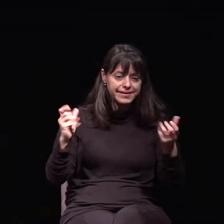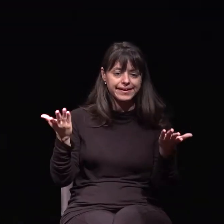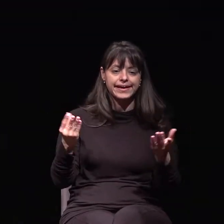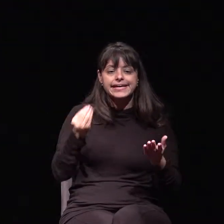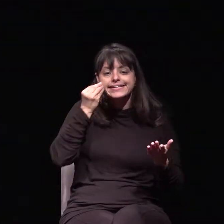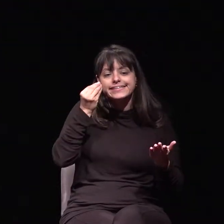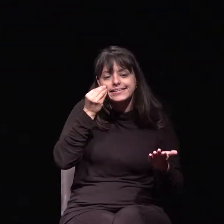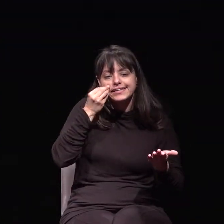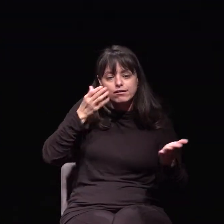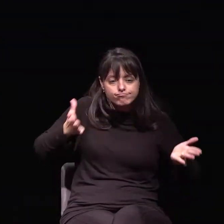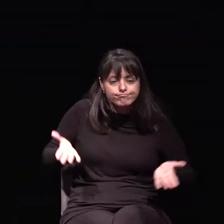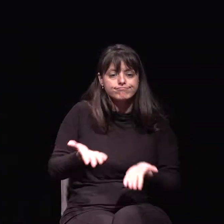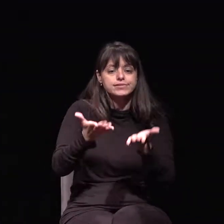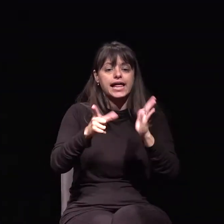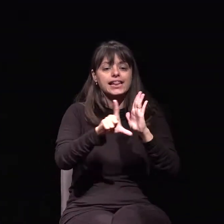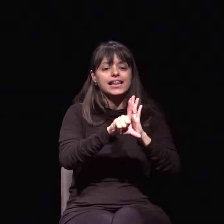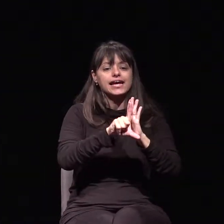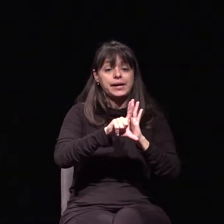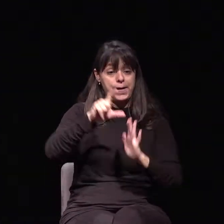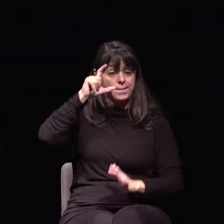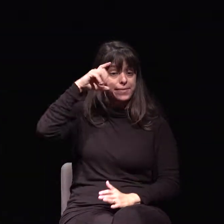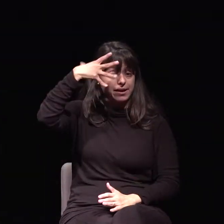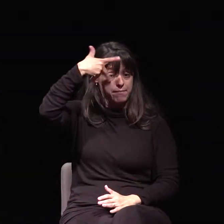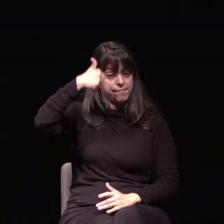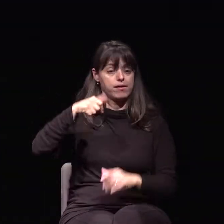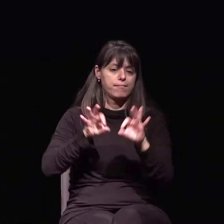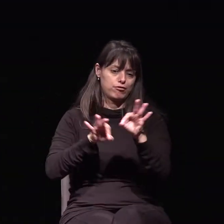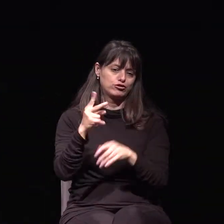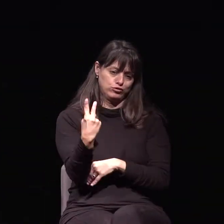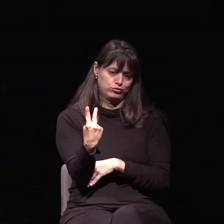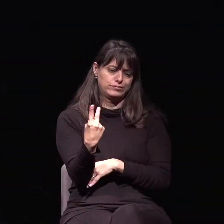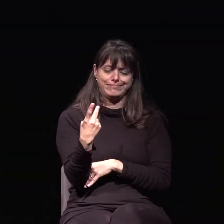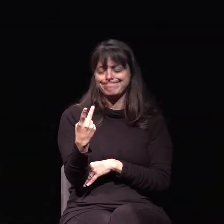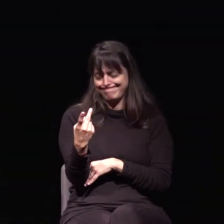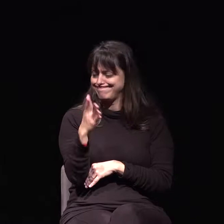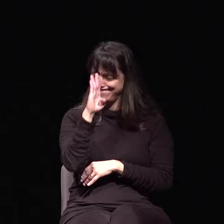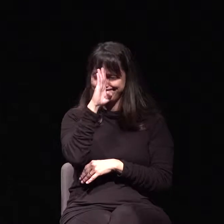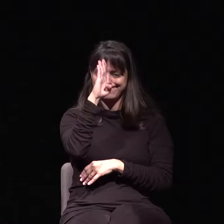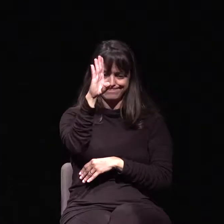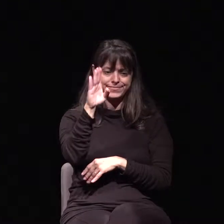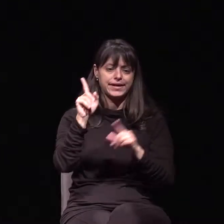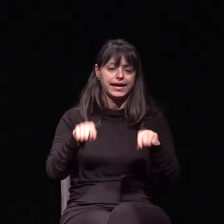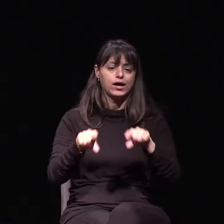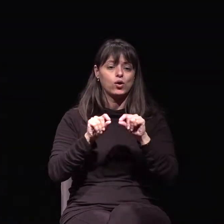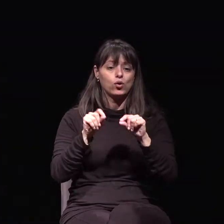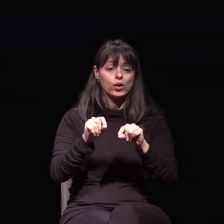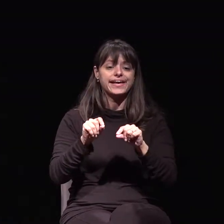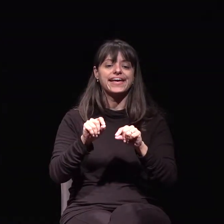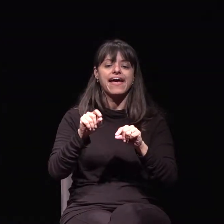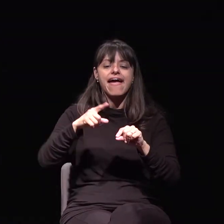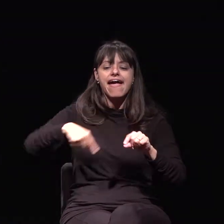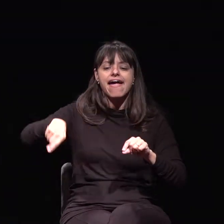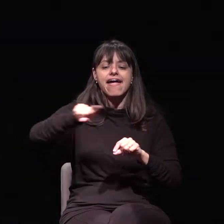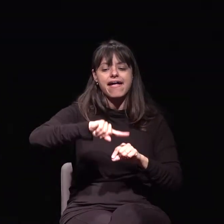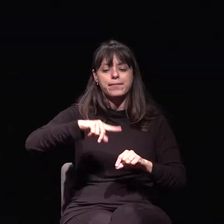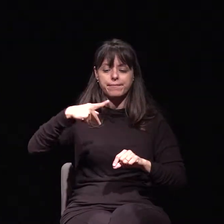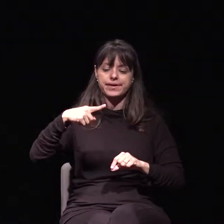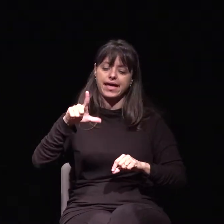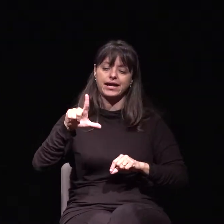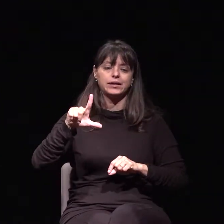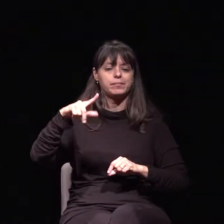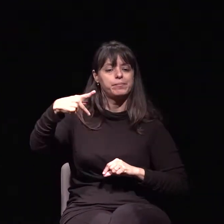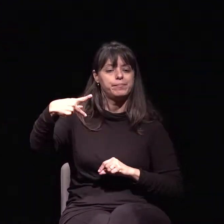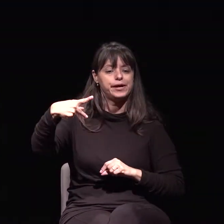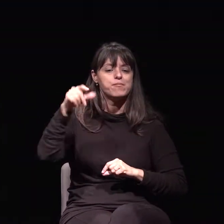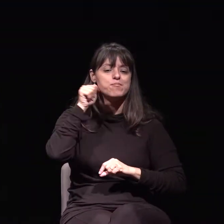né, de impulsionamento da aplicação da Lei Maria da Penha. Esses 2 projetos são principalmente o Promotoras Legais Populares, né, os PLPs,